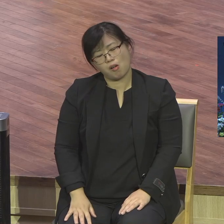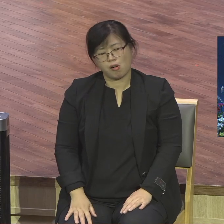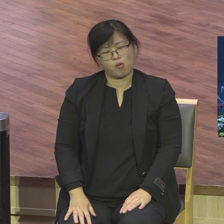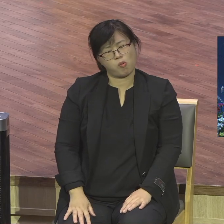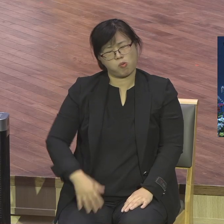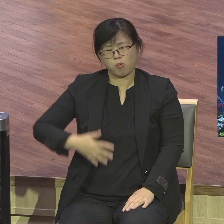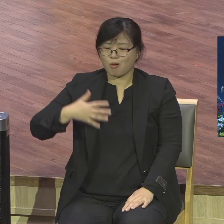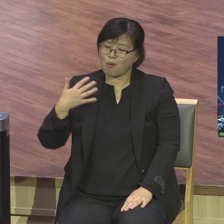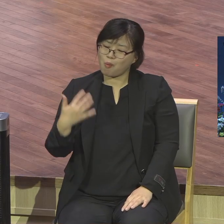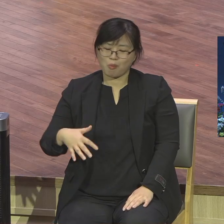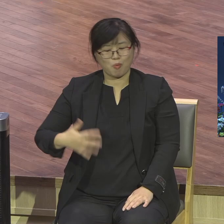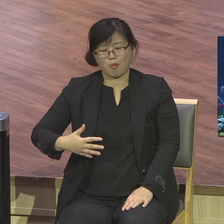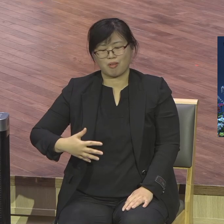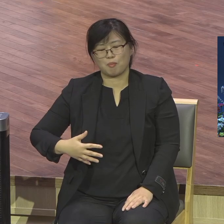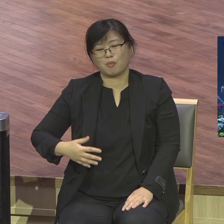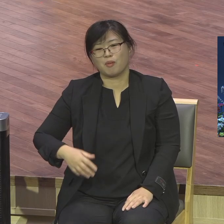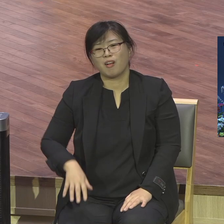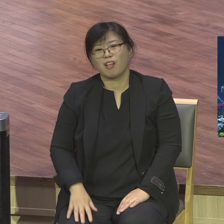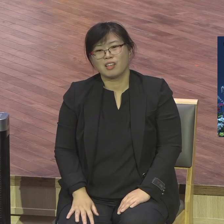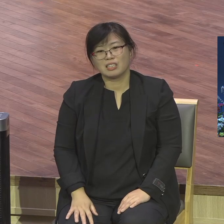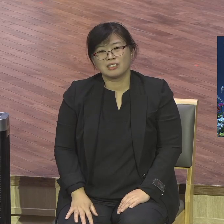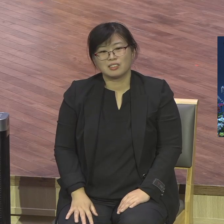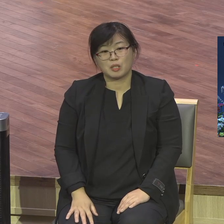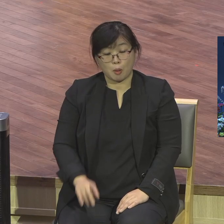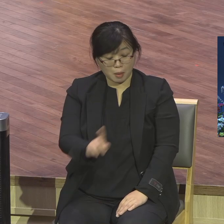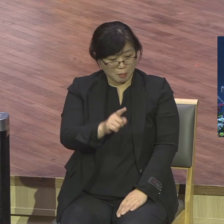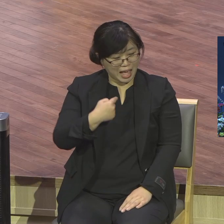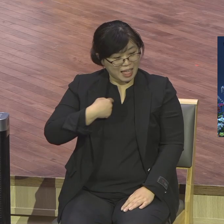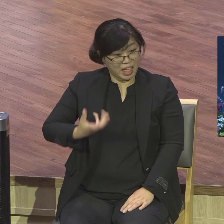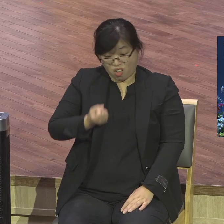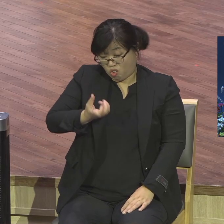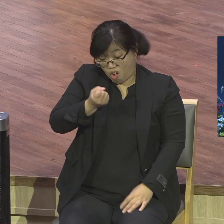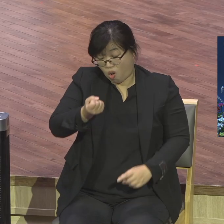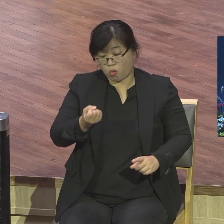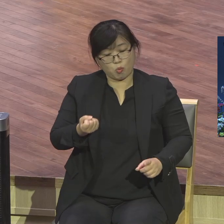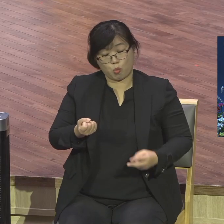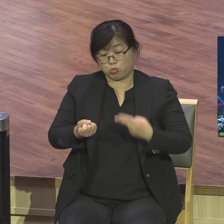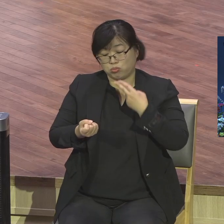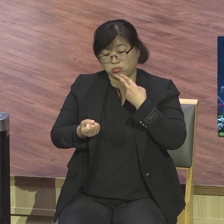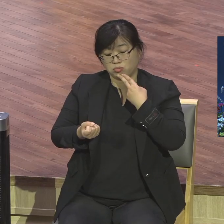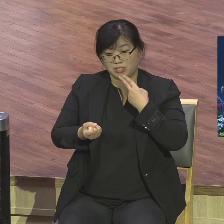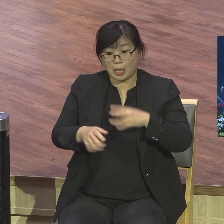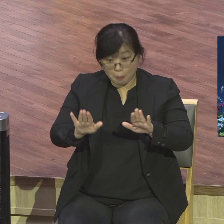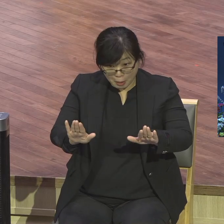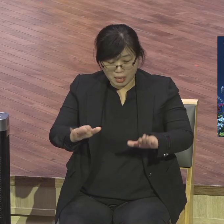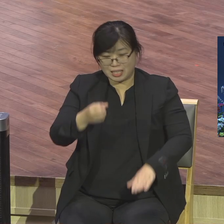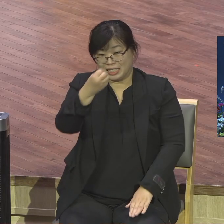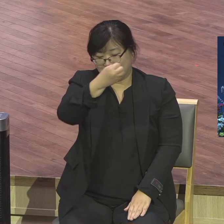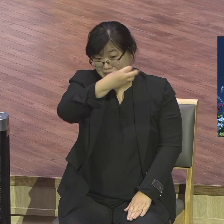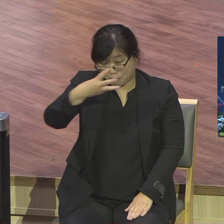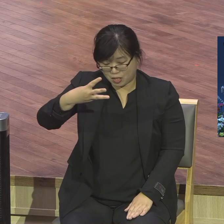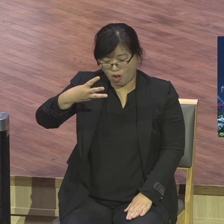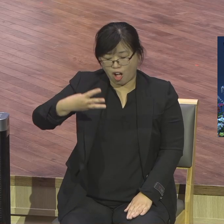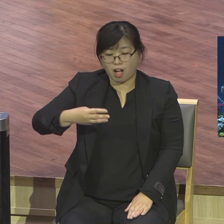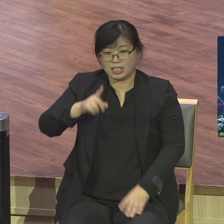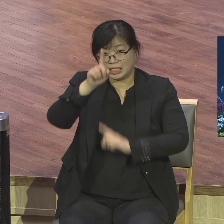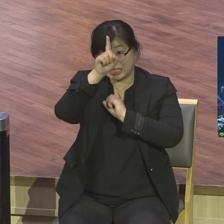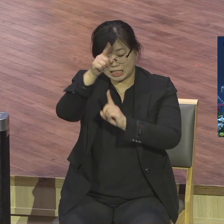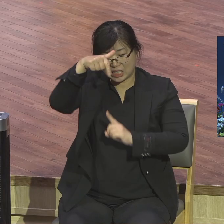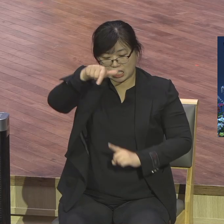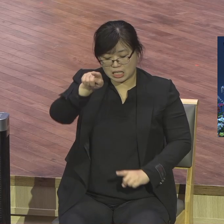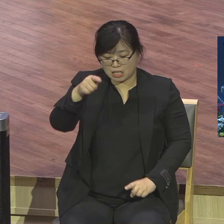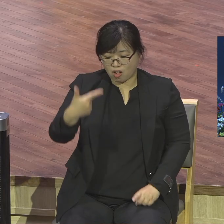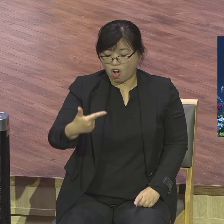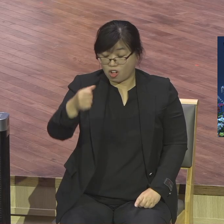내게 어디있어요 이근이시 보세요 몇조 남기고 갔잖아요 그냥 서지도 못하고